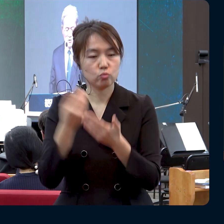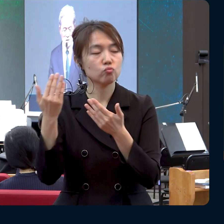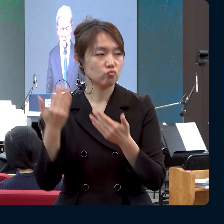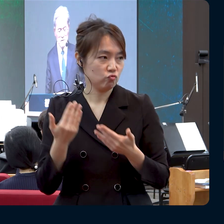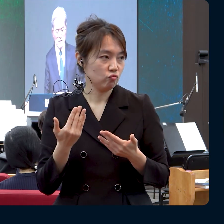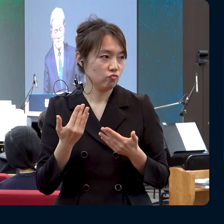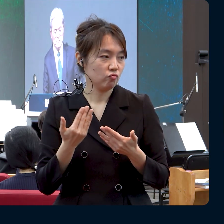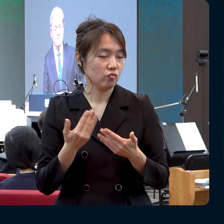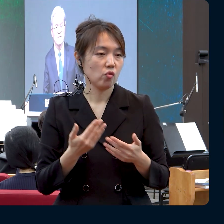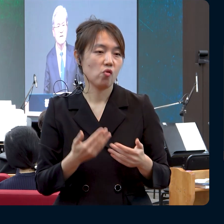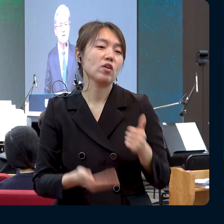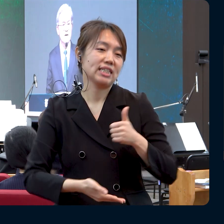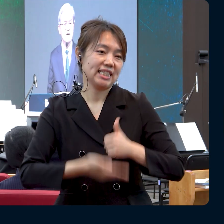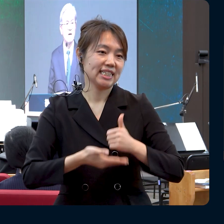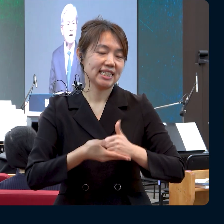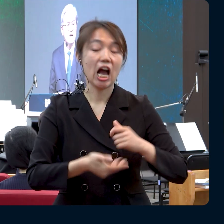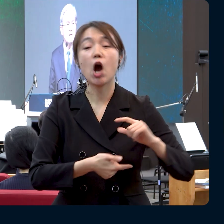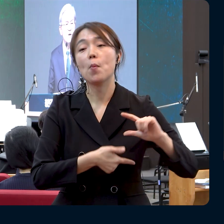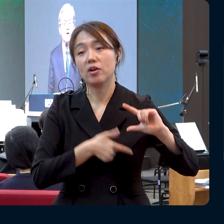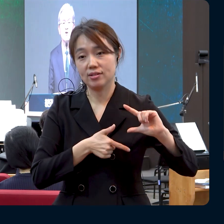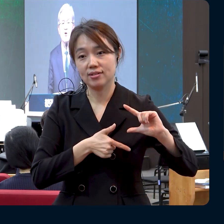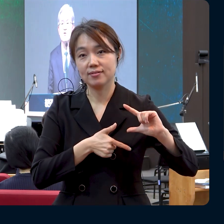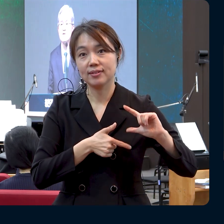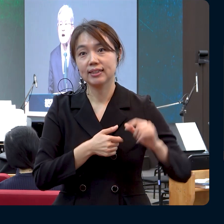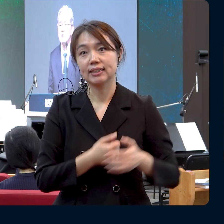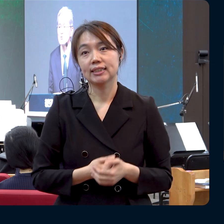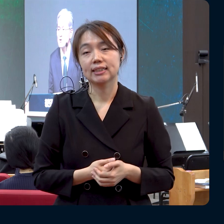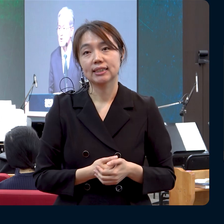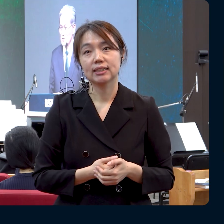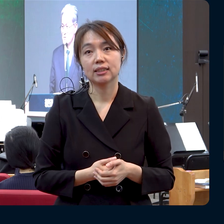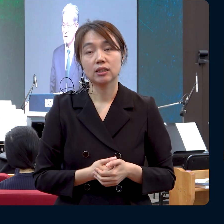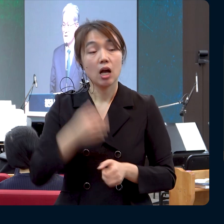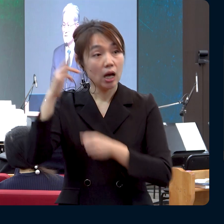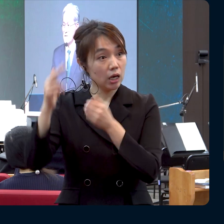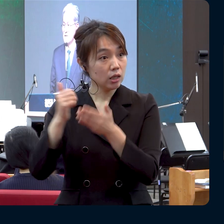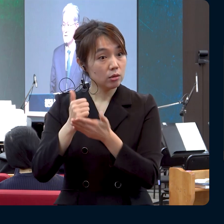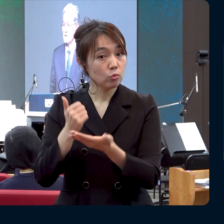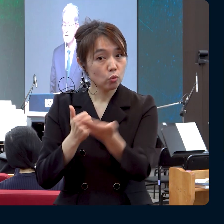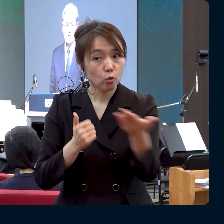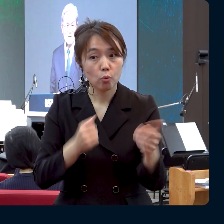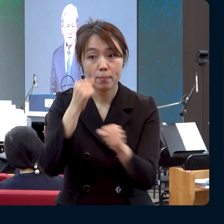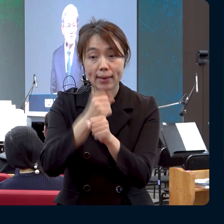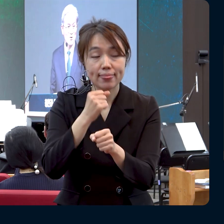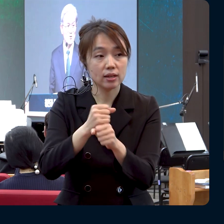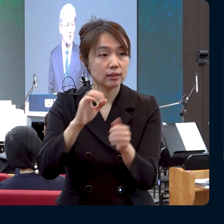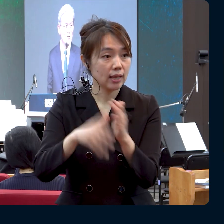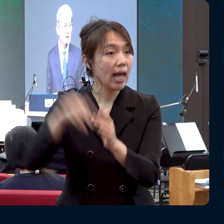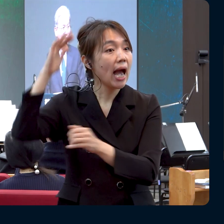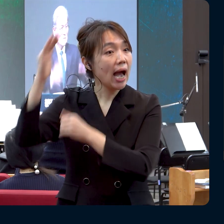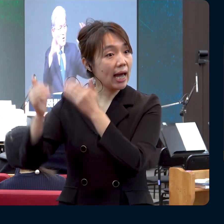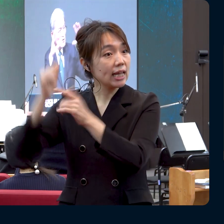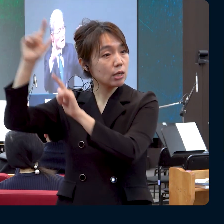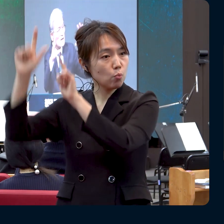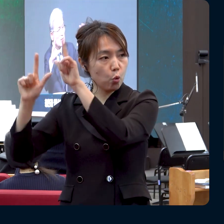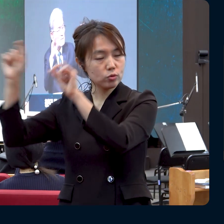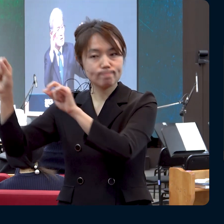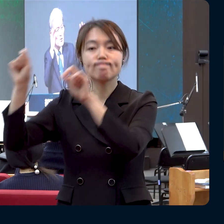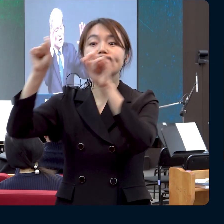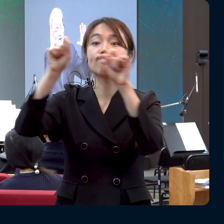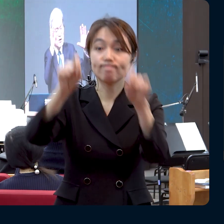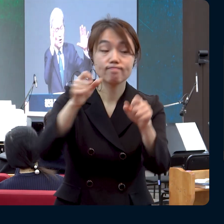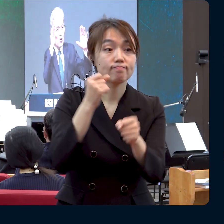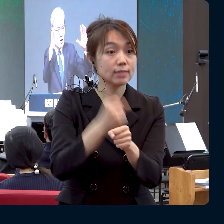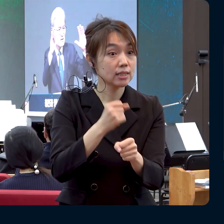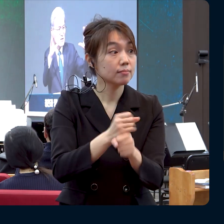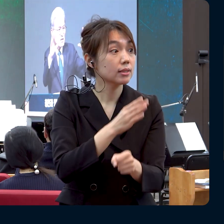하나님이 우리를 지으실 때 하나님의 형상으로 지으셨습니다. 그런데 제가 말씀드렸죠. 하나님의 형상이라는 이 말